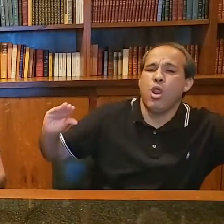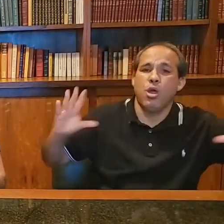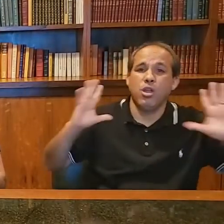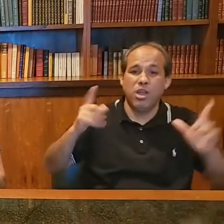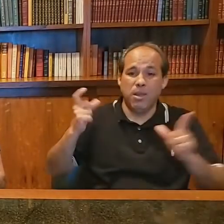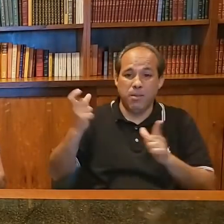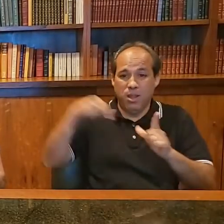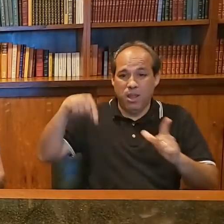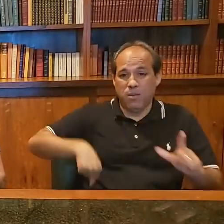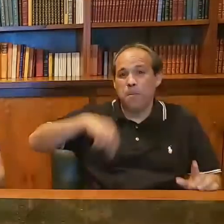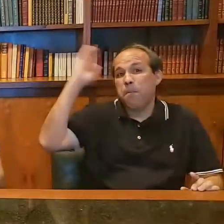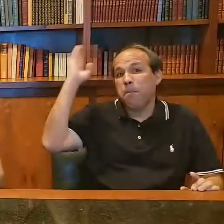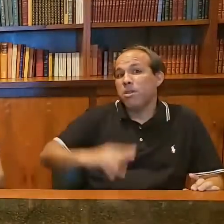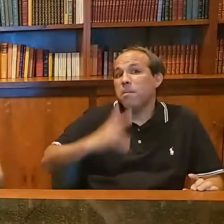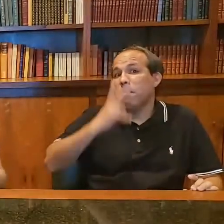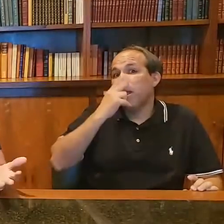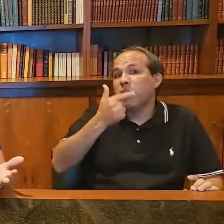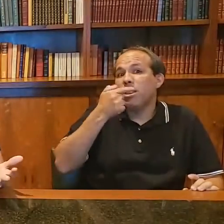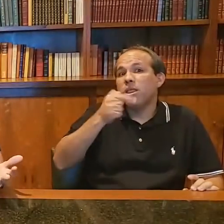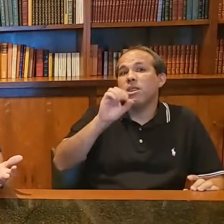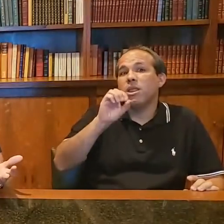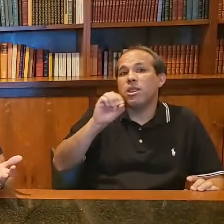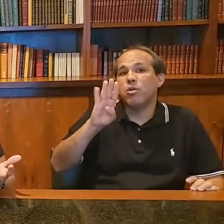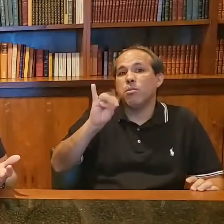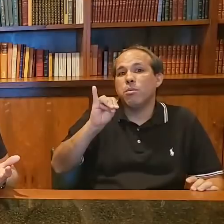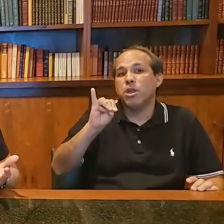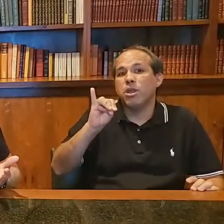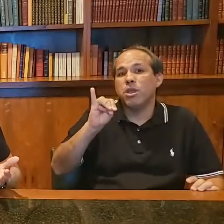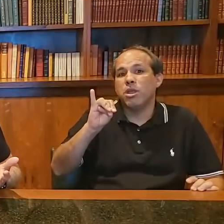endividamos, aproximadamente 700 bilhões de reais.